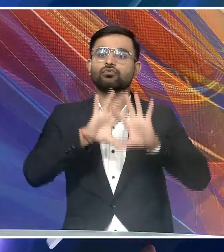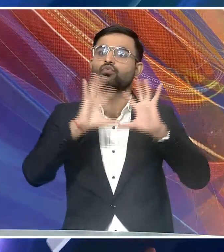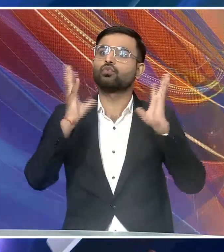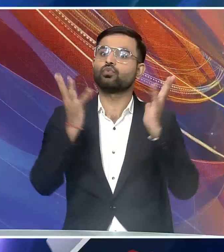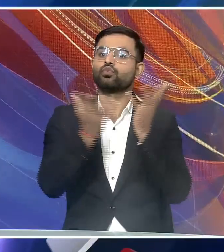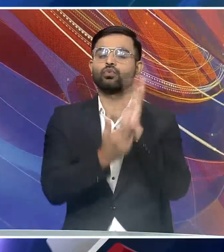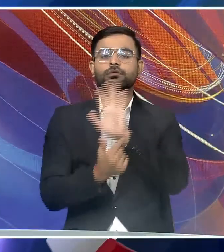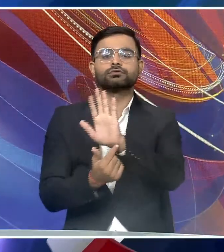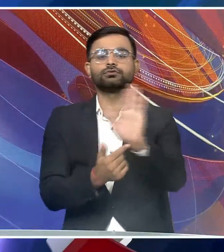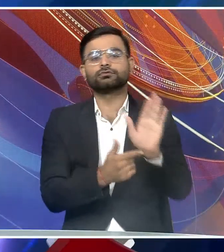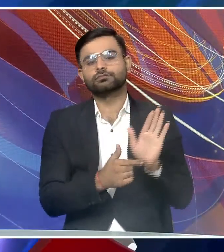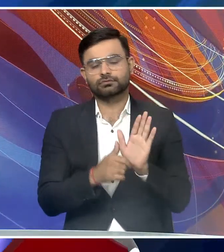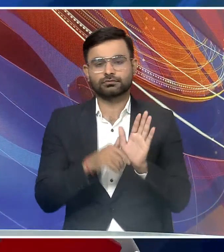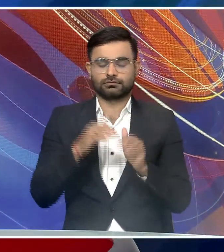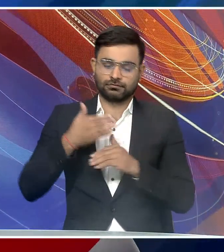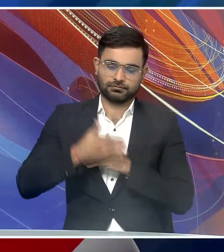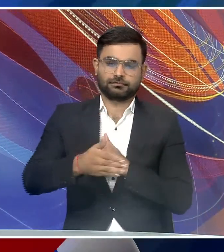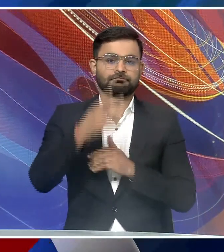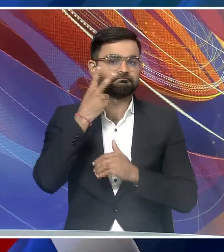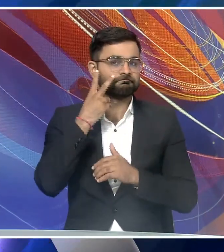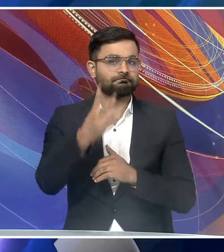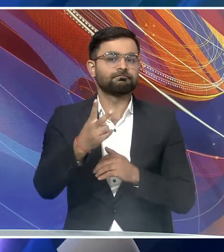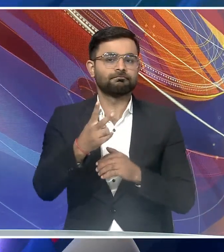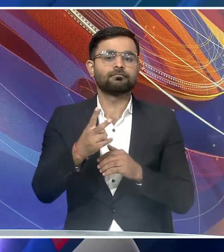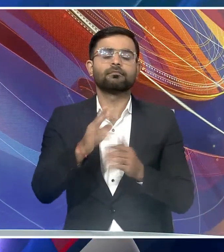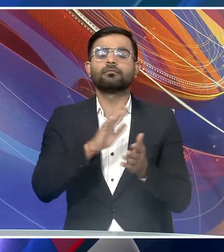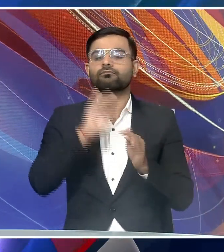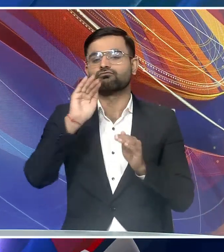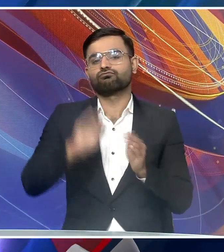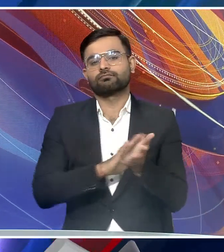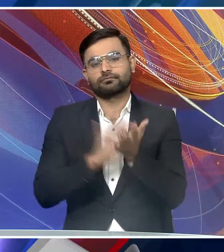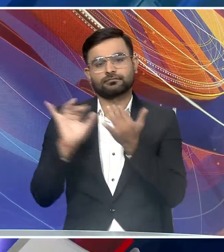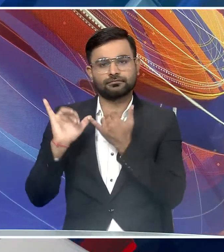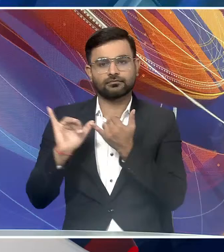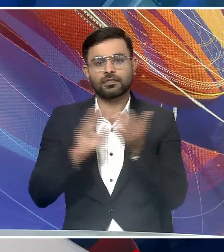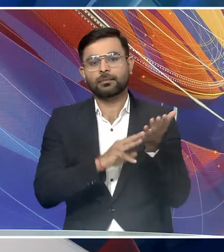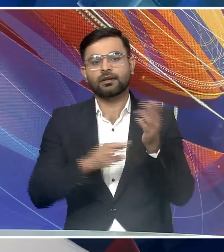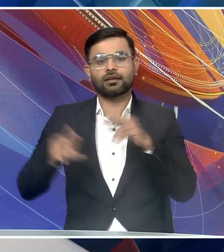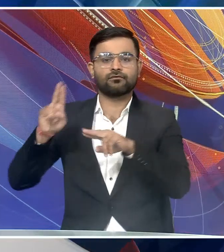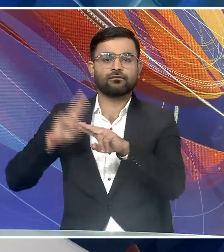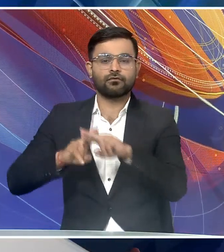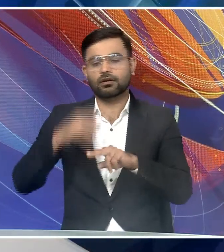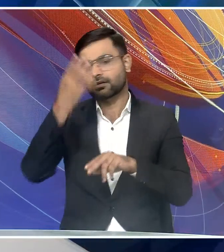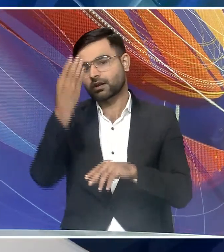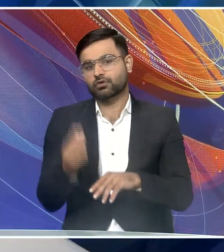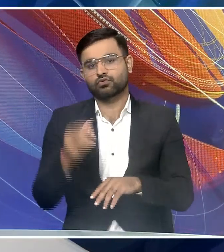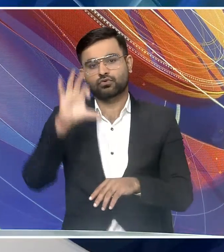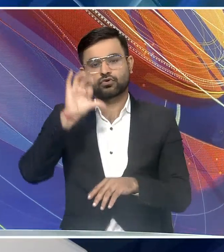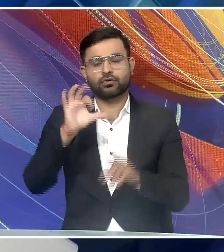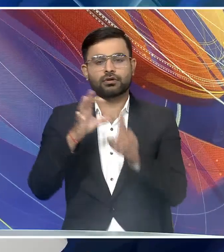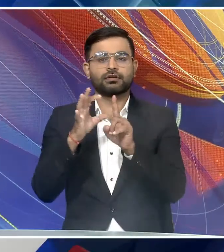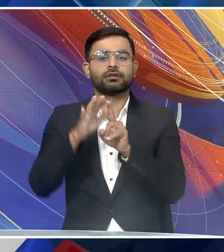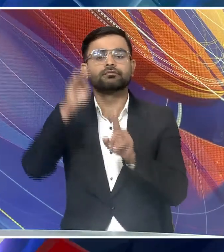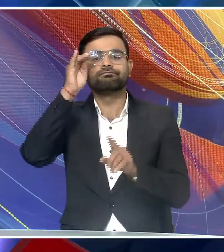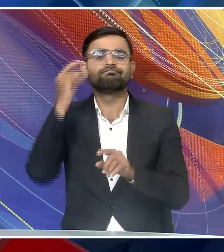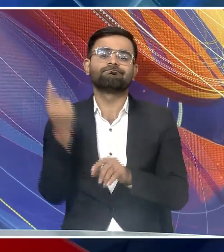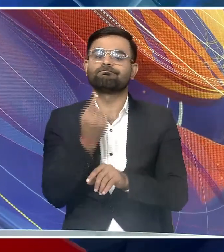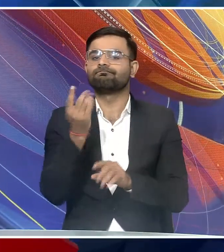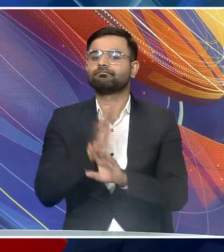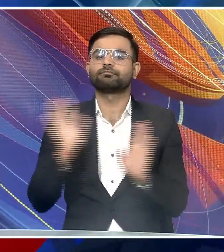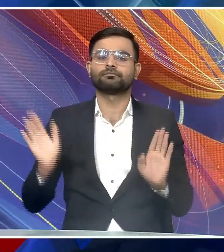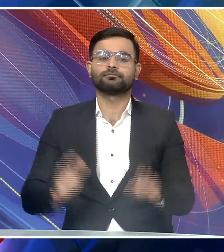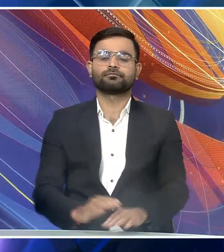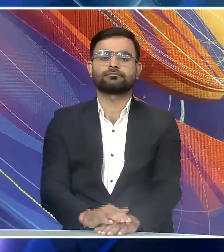ब्रह्मांड का दर्शन। आगे जानने के लिए देखिए बाल कृष्ण सोमवार से शुक्रवार 9:00 बजे सिर्फ डीडी नेशनल